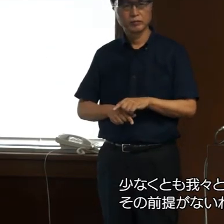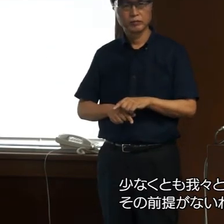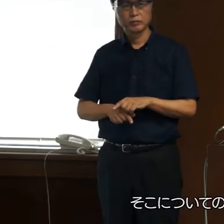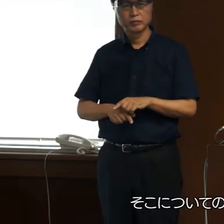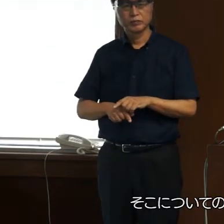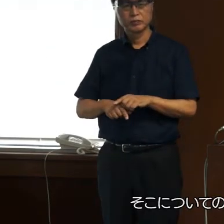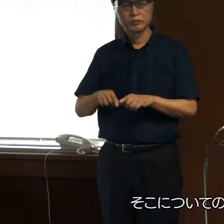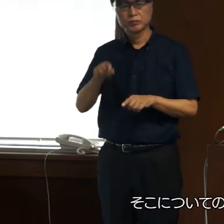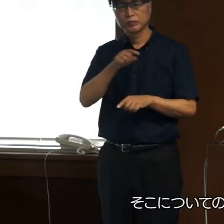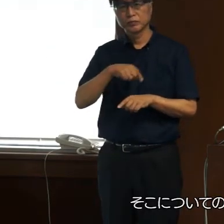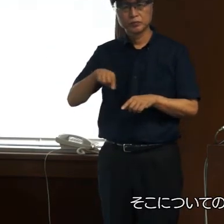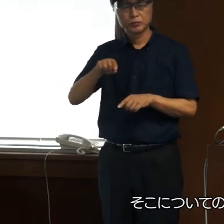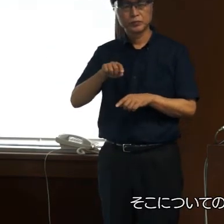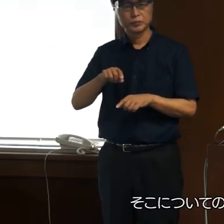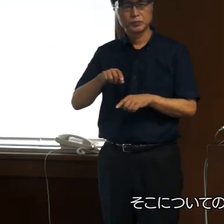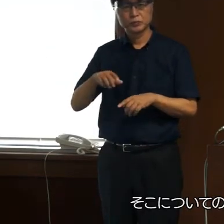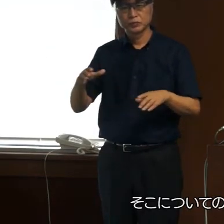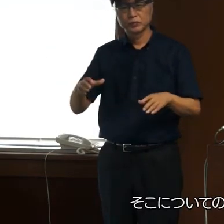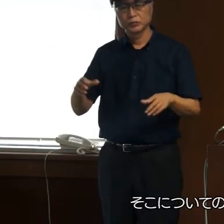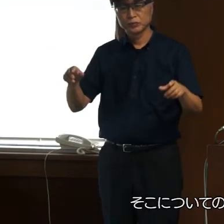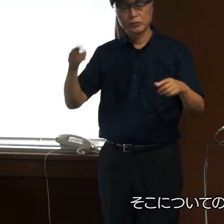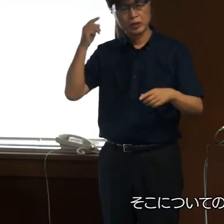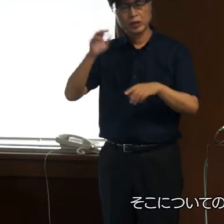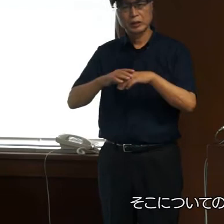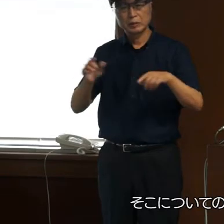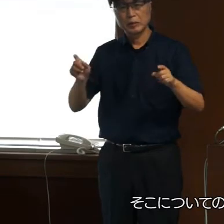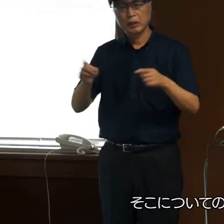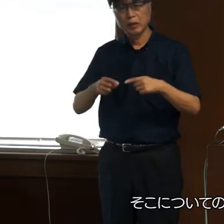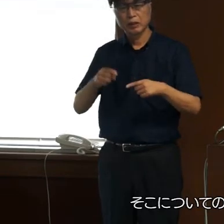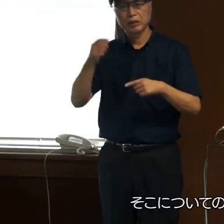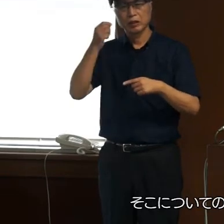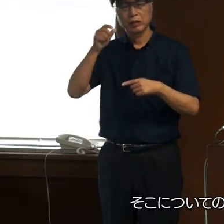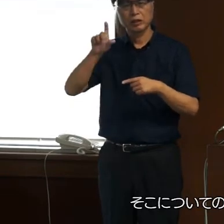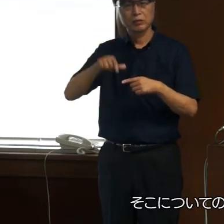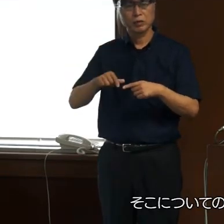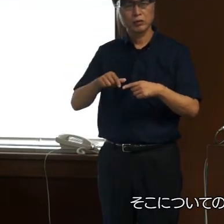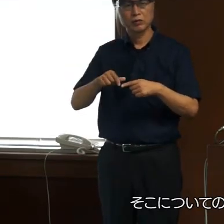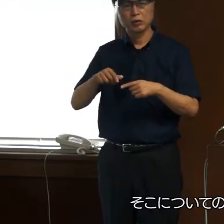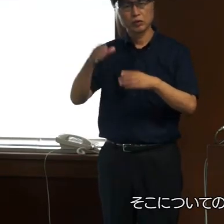、そこについての問題点があると思うし、